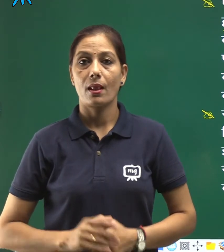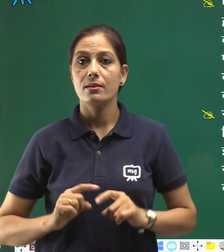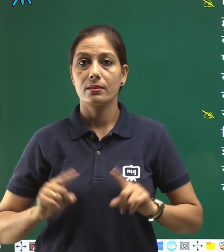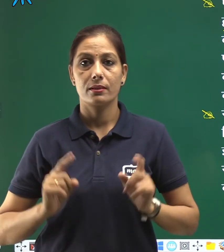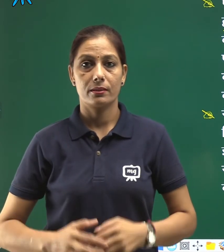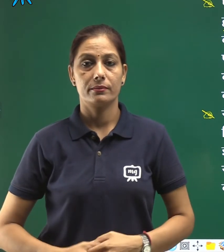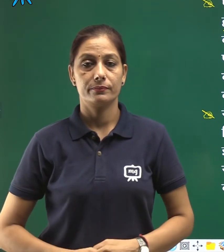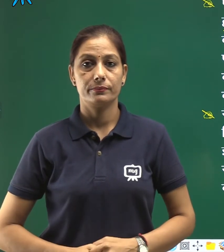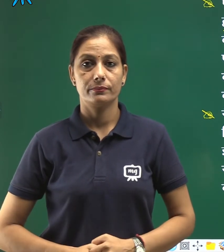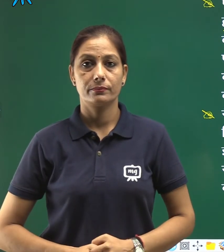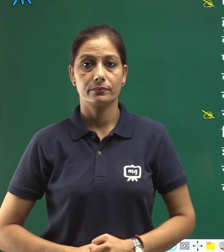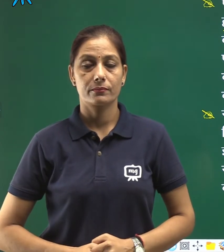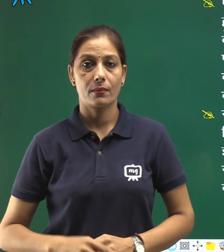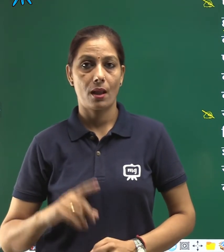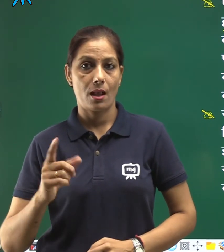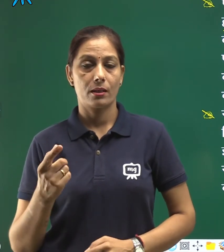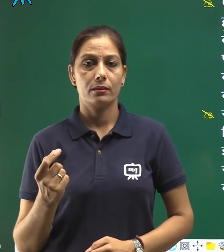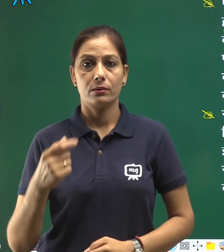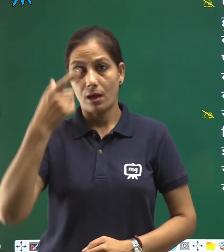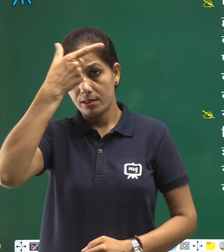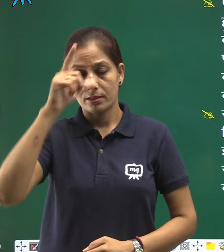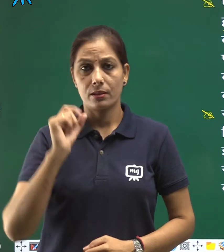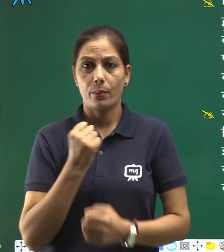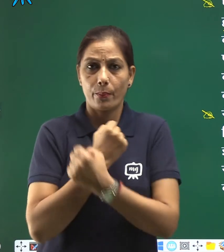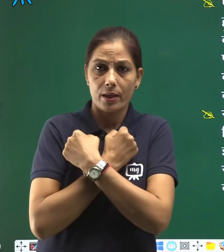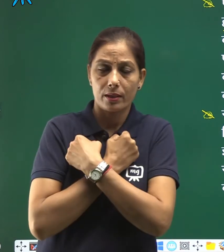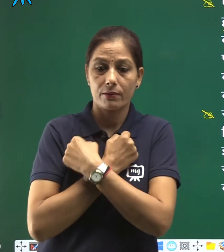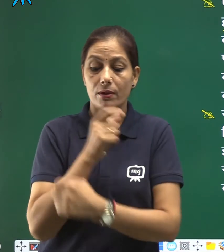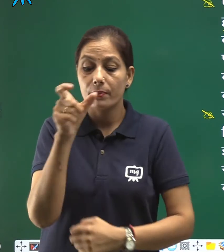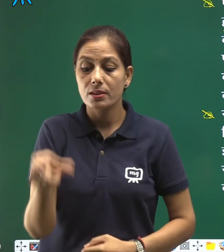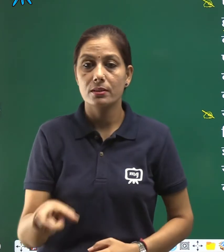इसलिए एक देशभक्त व्यक्ति